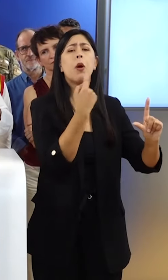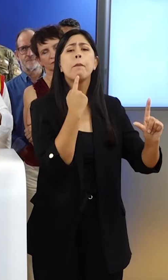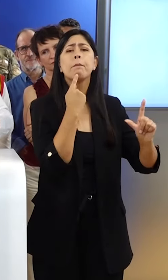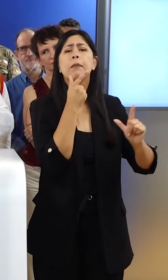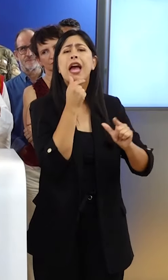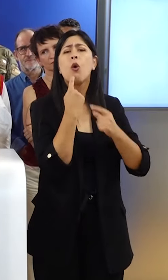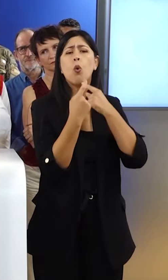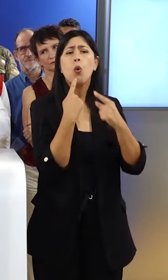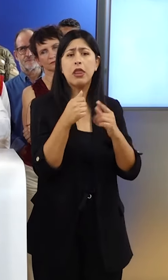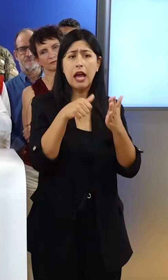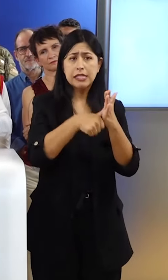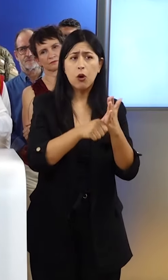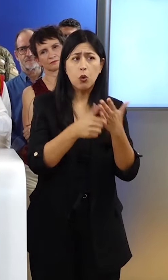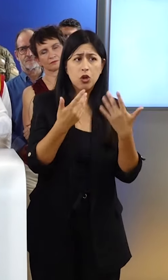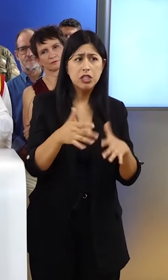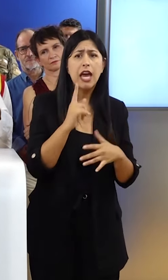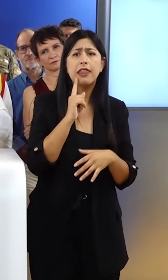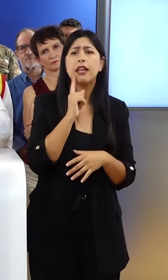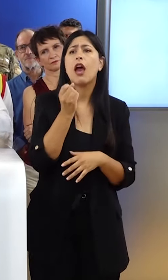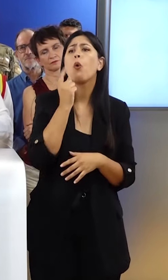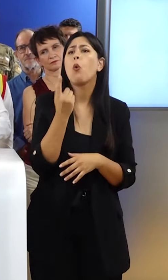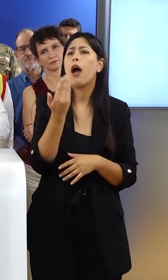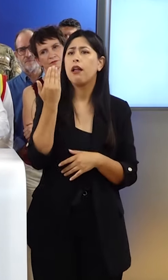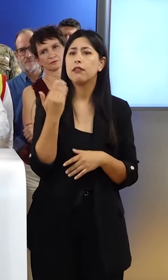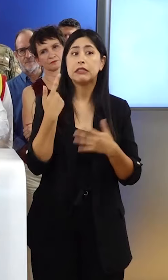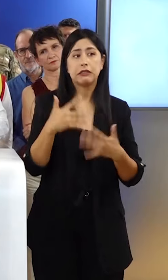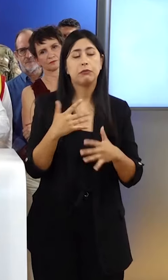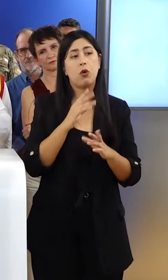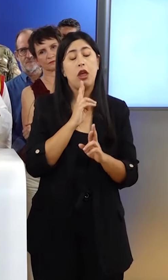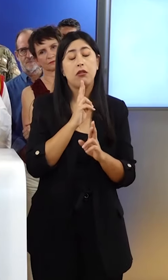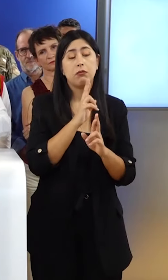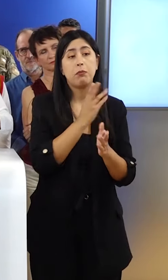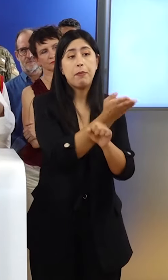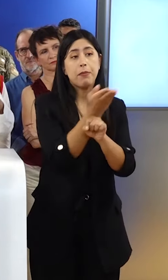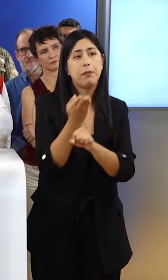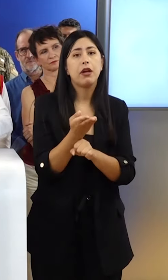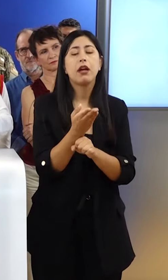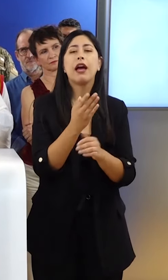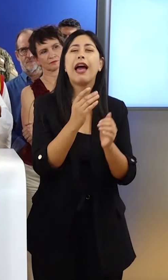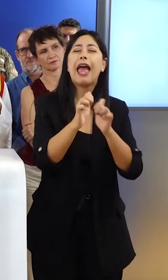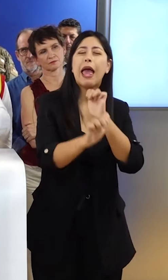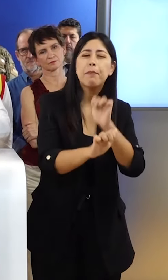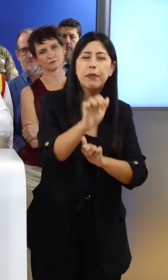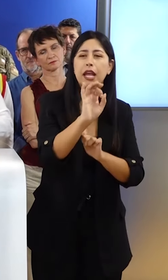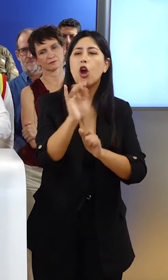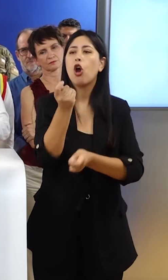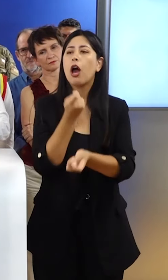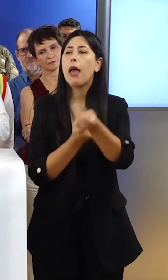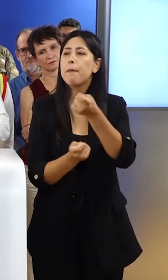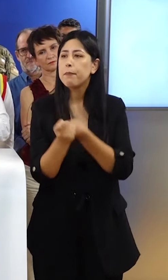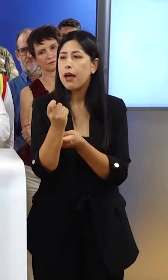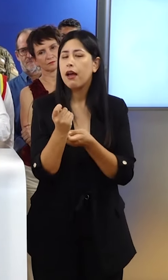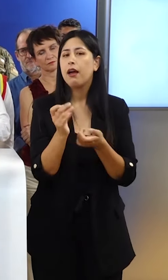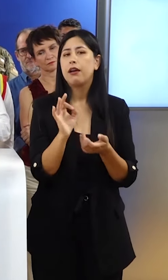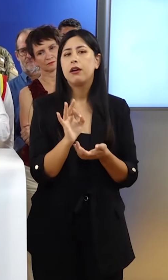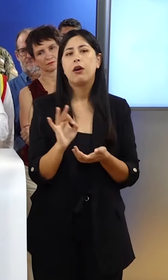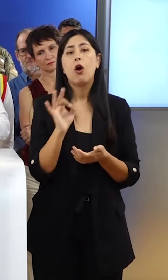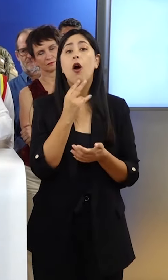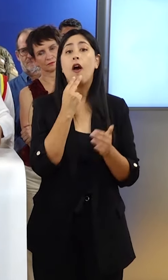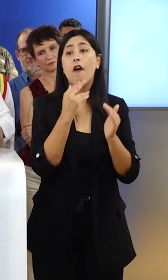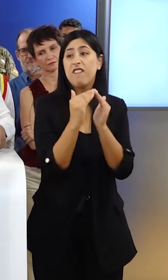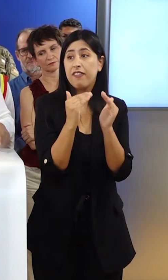los seguros que tenían comprometido esto es importante cierto para el caso de comercio empresas o eh eh